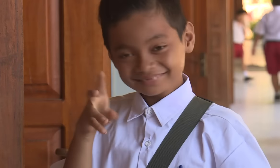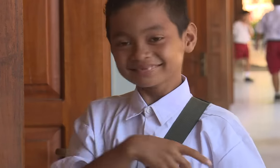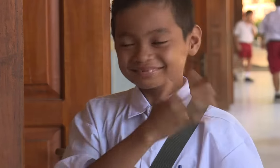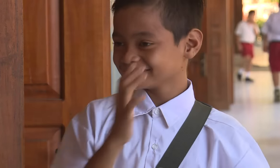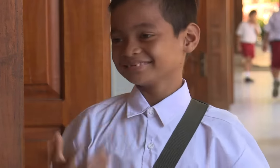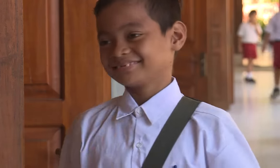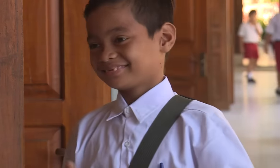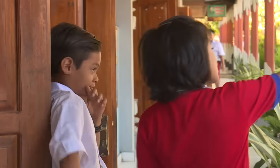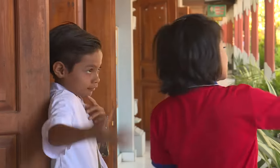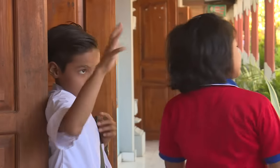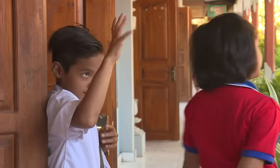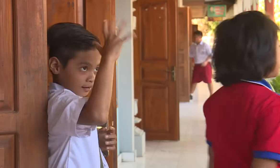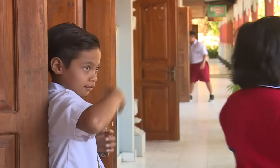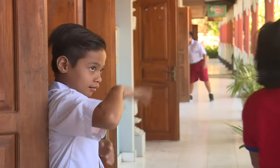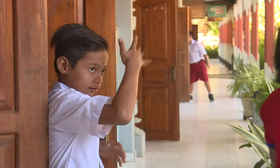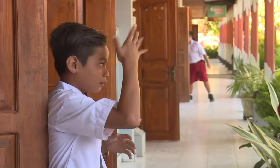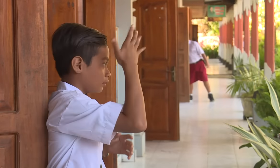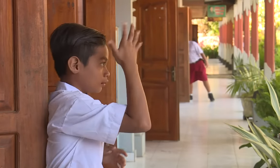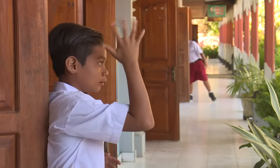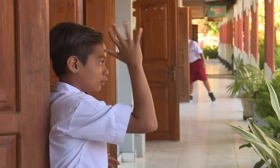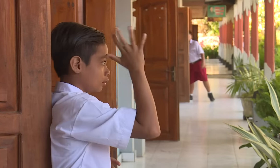malentendants. Il en compte aujourd'hui 40 pour 3000 habitants.